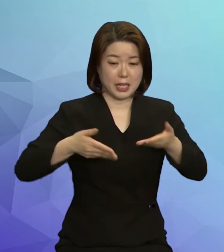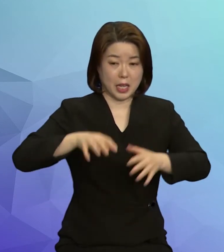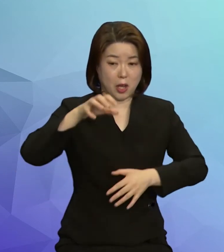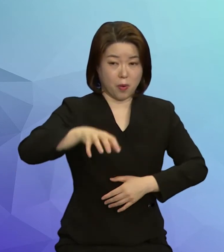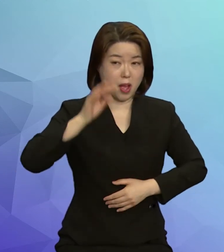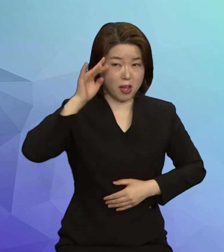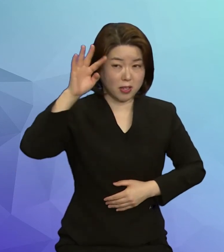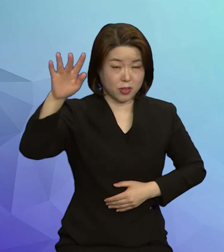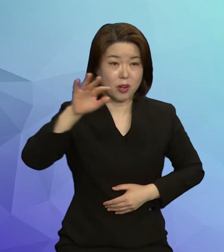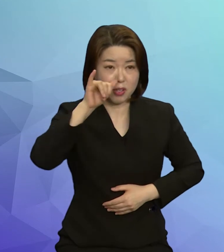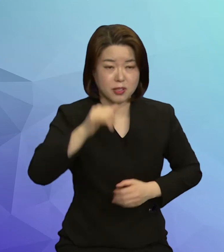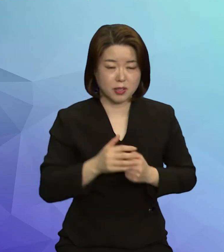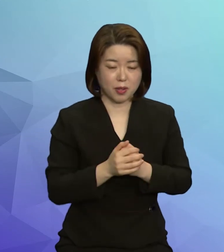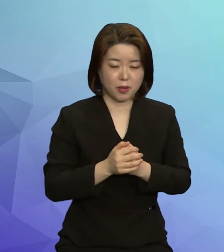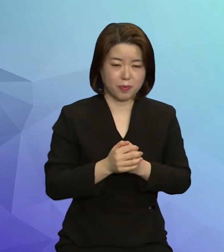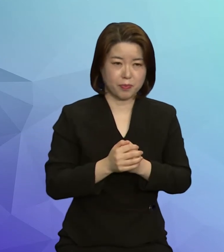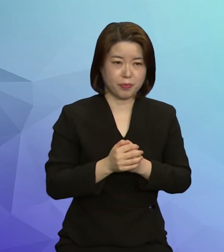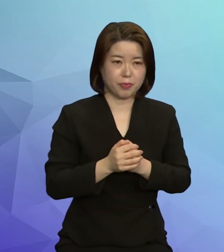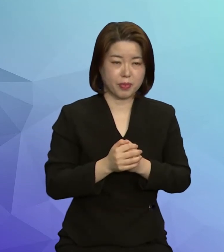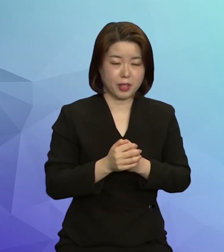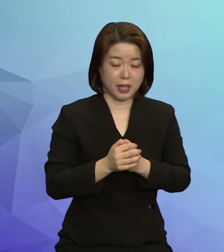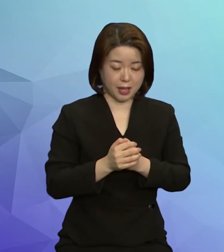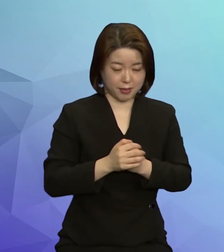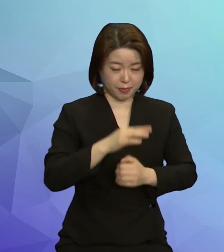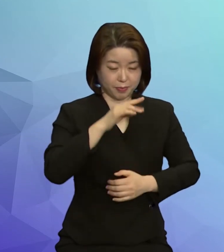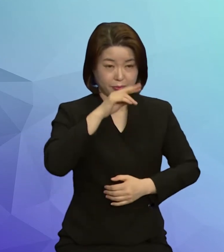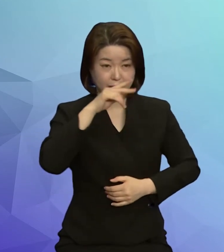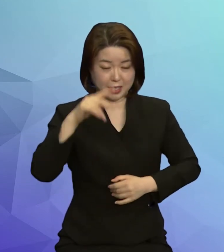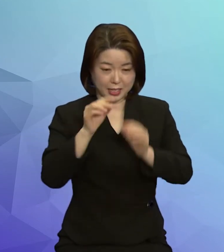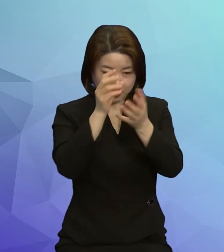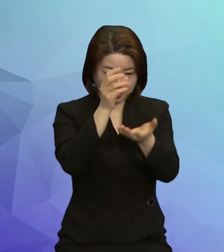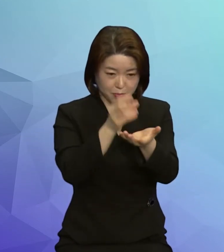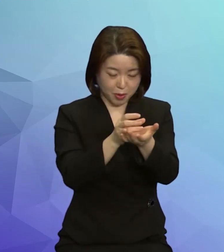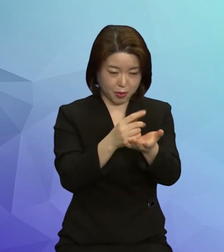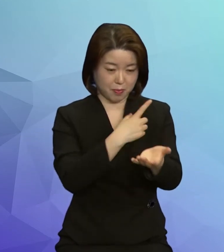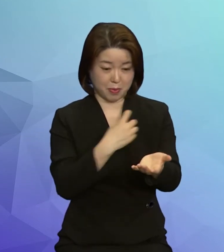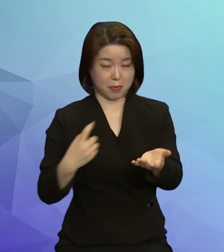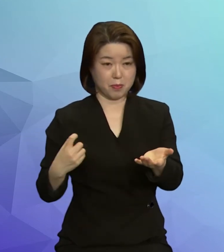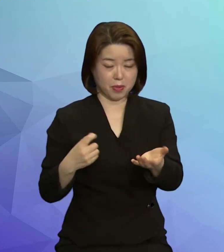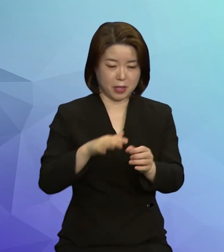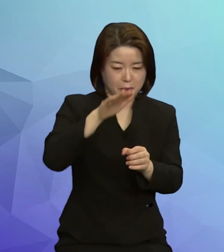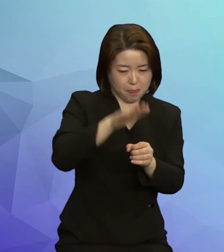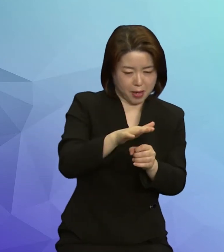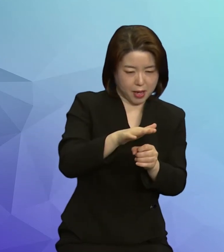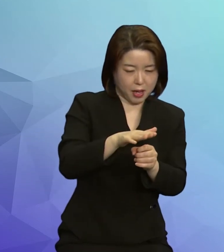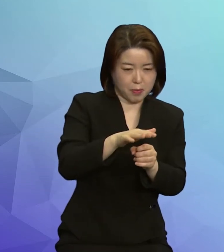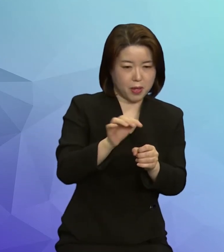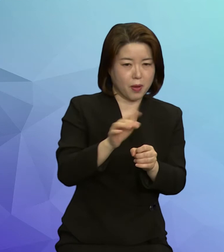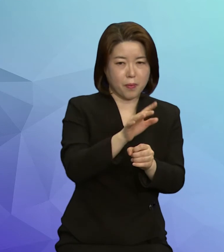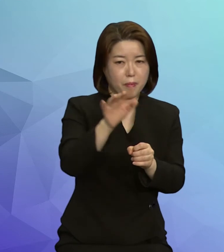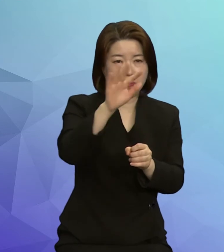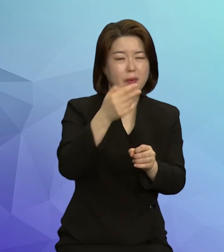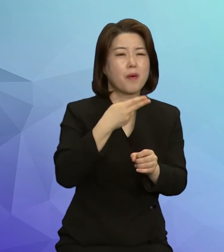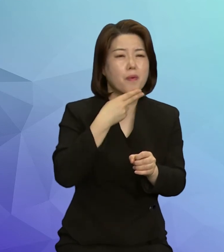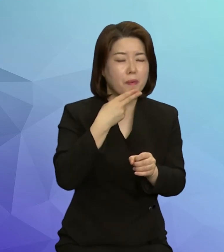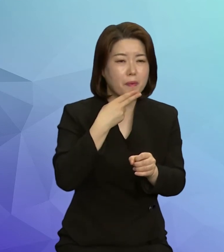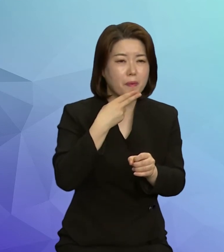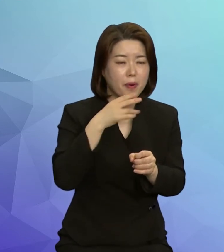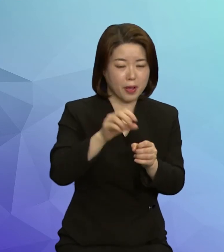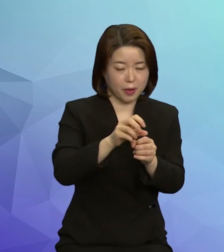향수병이 있는데 마개가 꽉 막혀 있으면 누구도 거기서 향기를 맡을 수